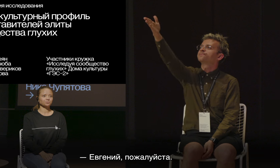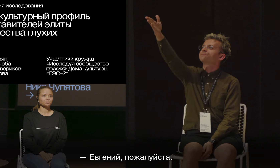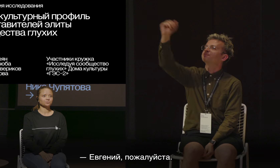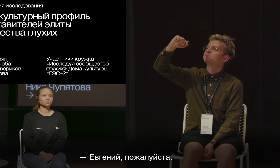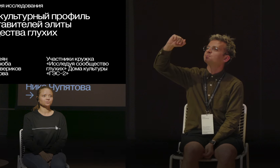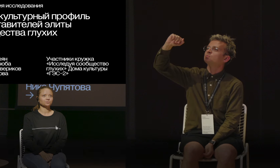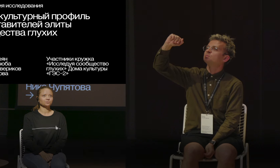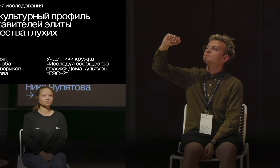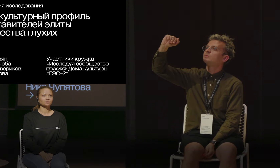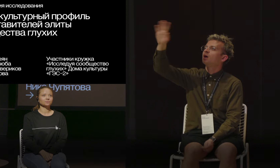Евгений, пожалуйста.